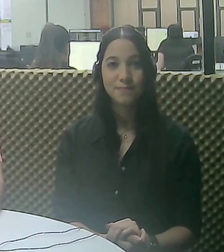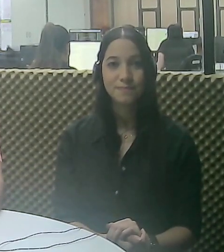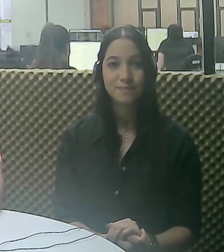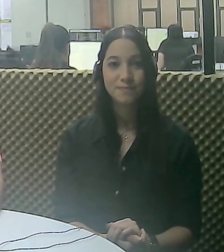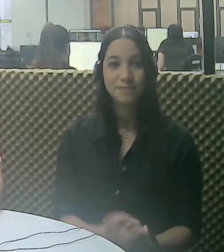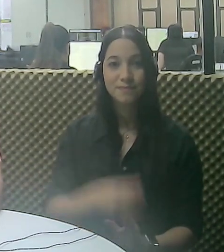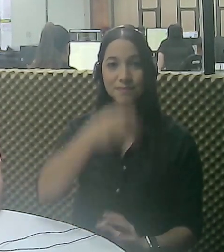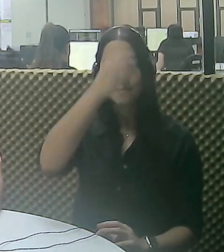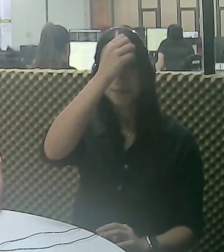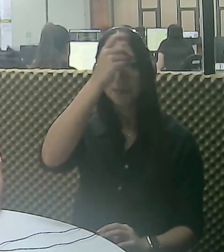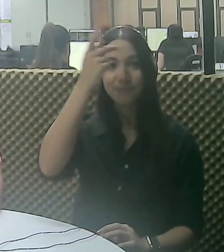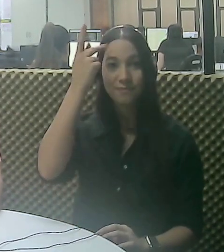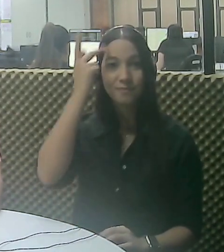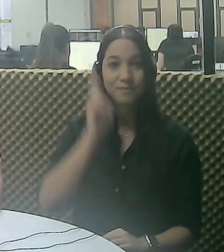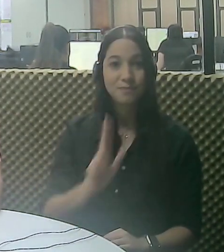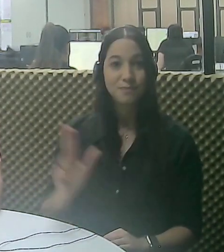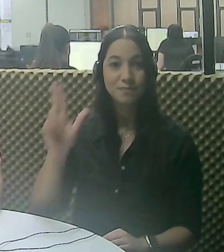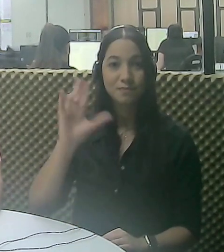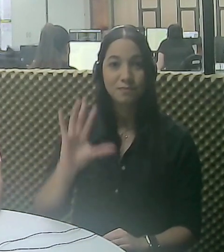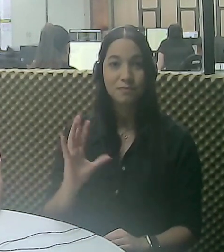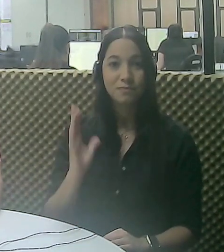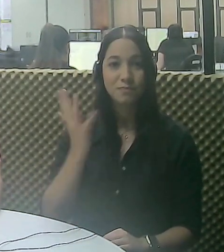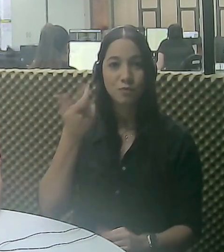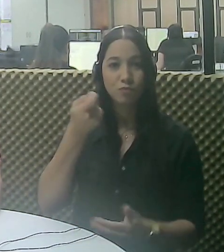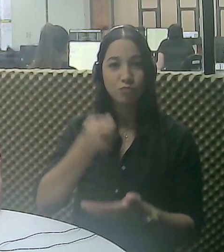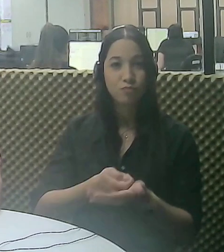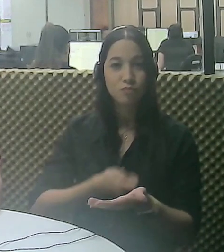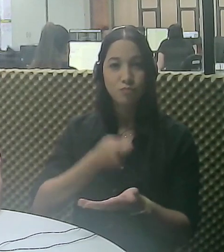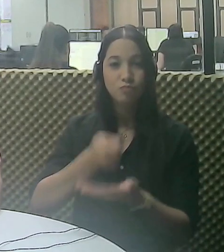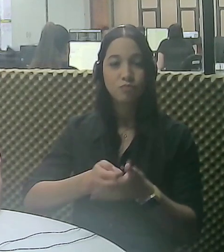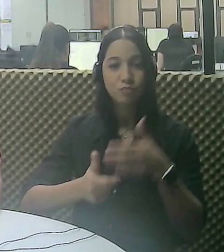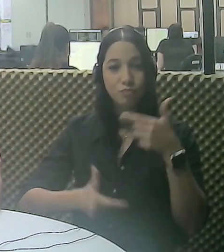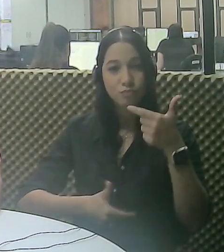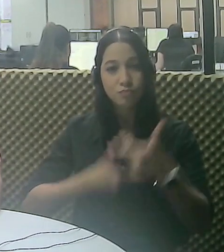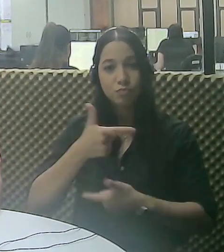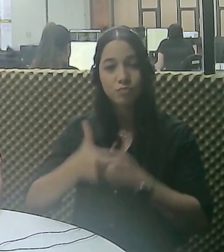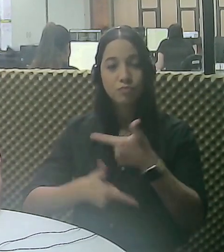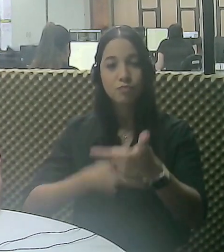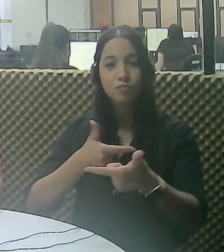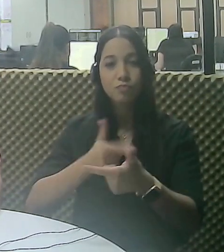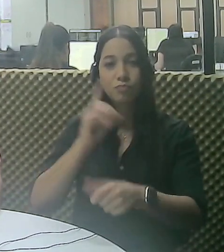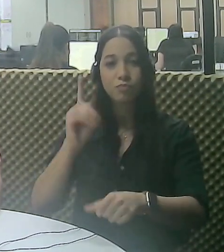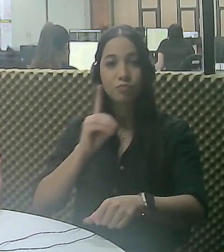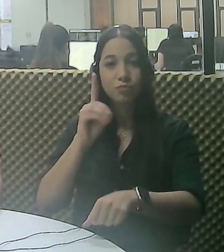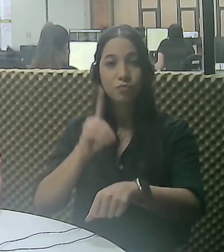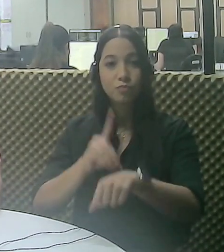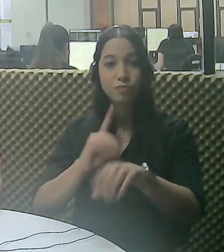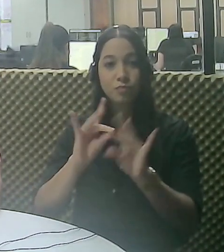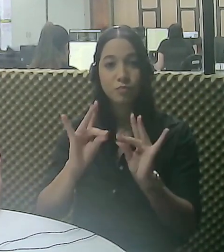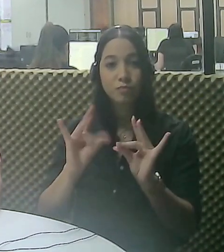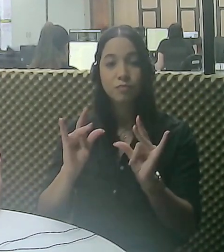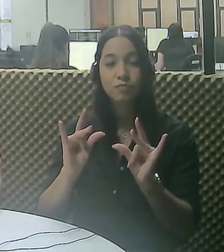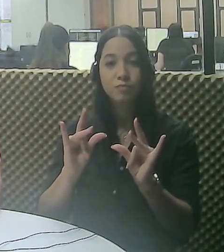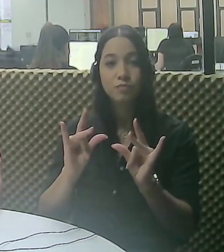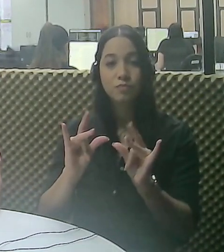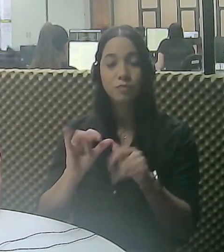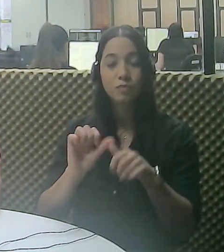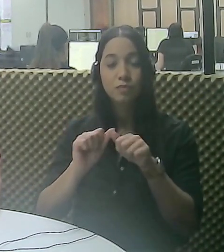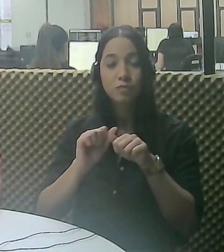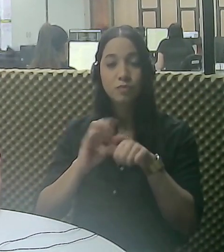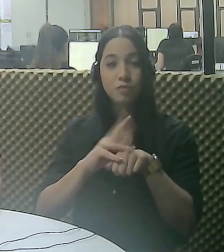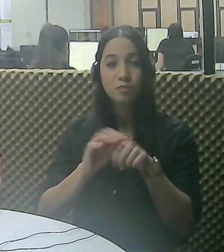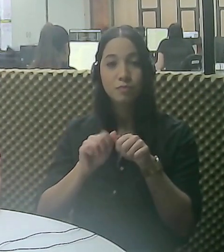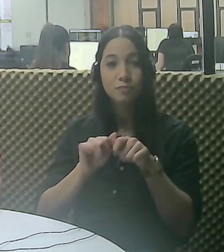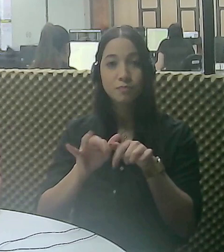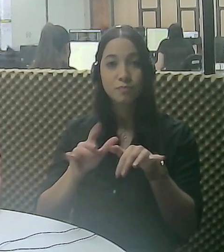A Prefeitura de Uberlândia tem realizado um intenso e constante trabalho de combate ao Aedes aegypti para conter transmissão das